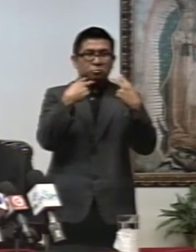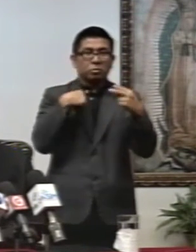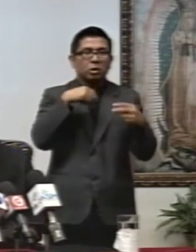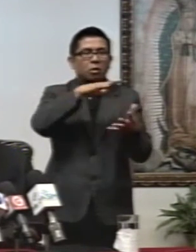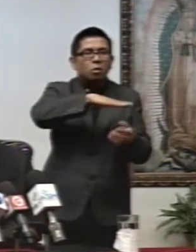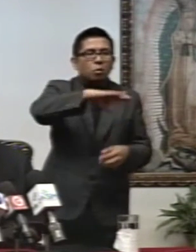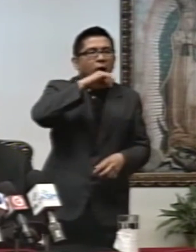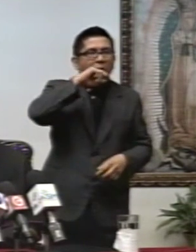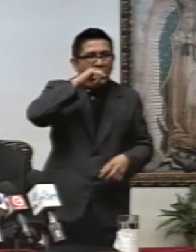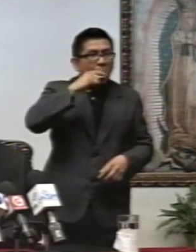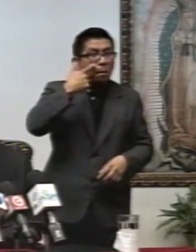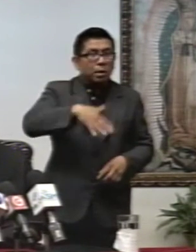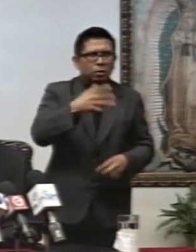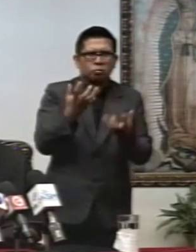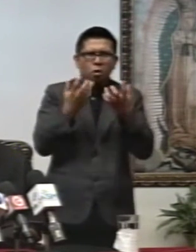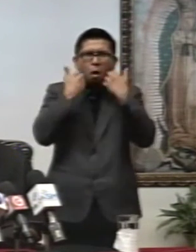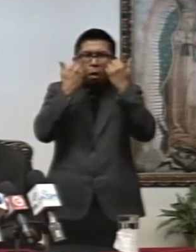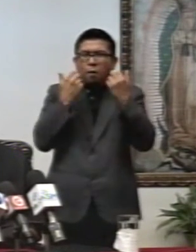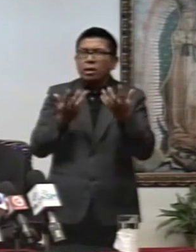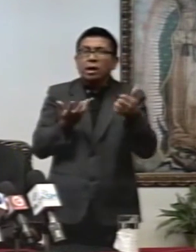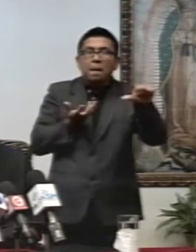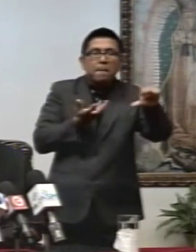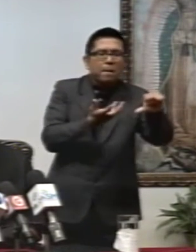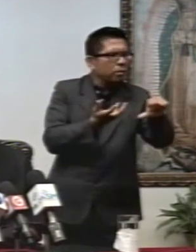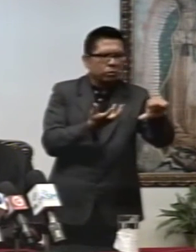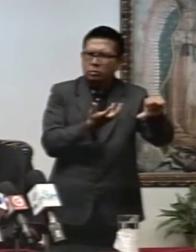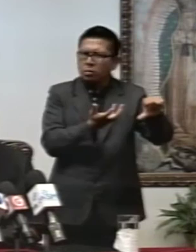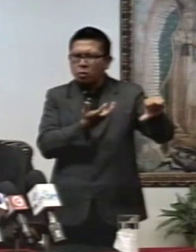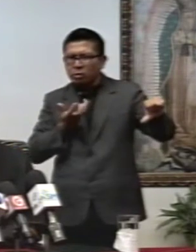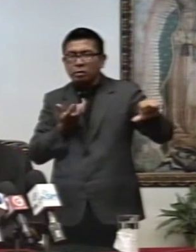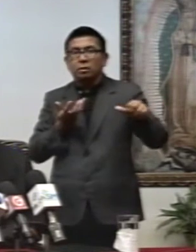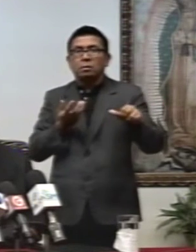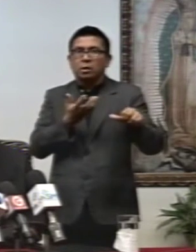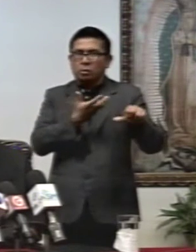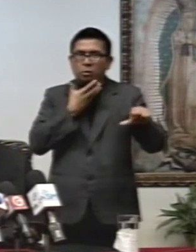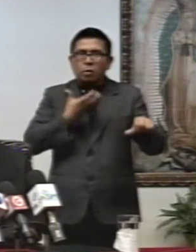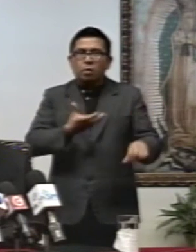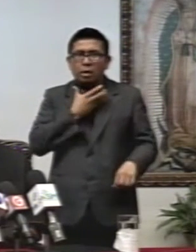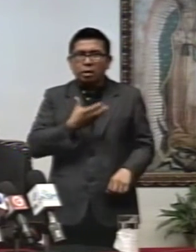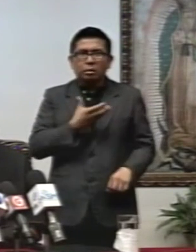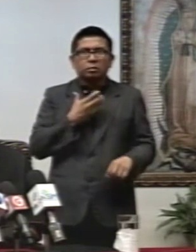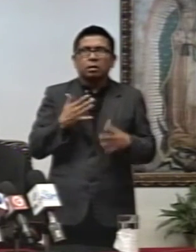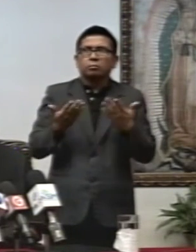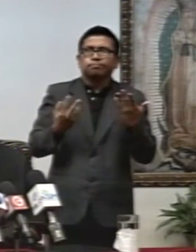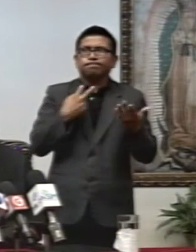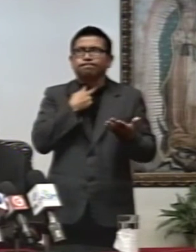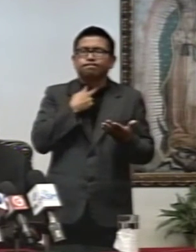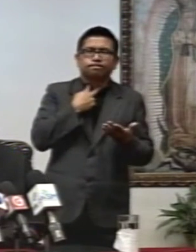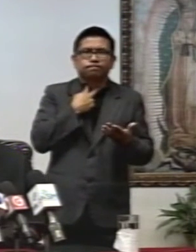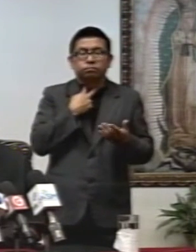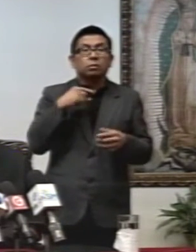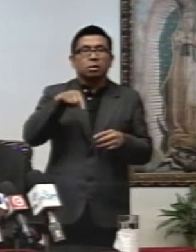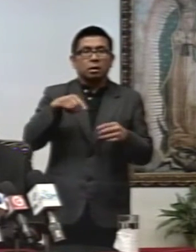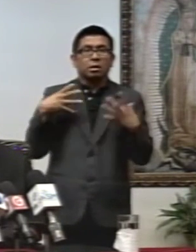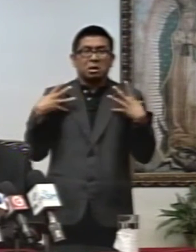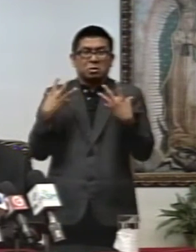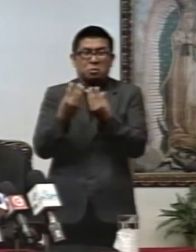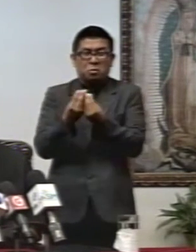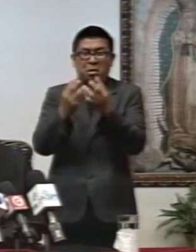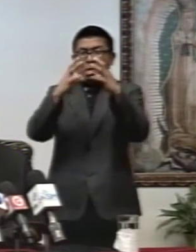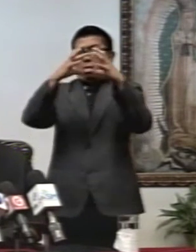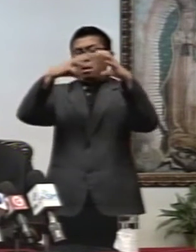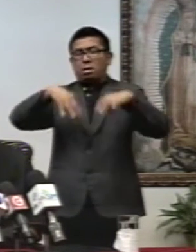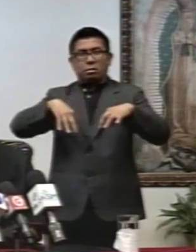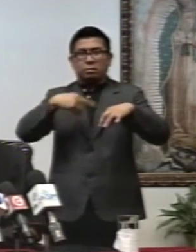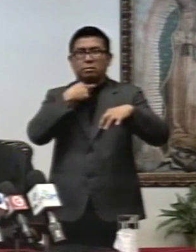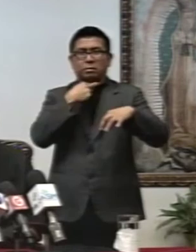que no quieren caer en la violencia. Pero les es tan difícil hay una grave exclusión social. No se